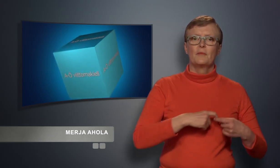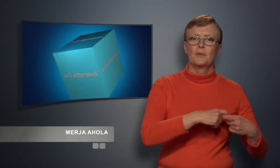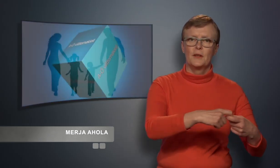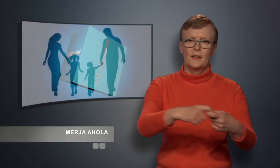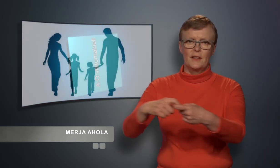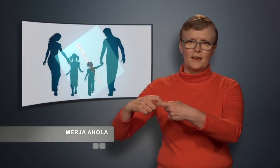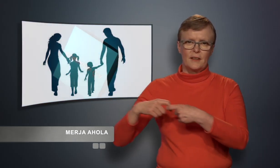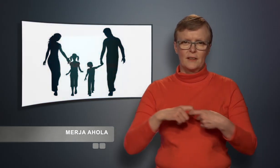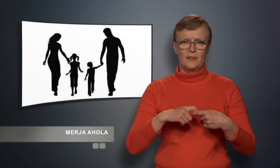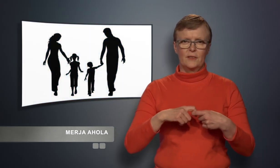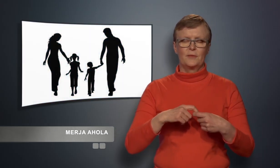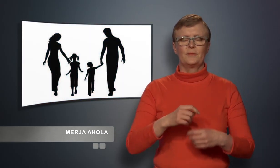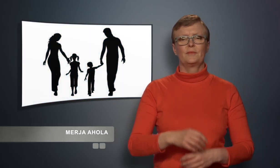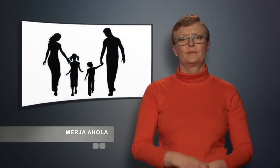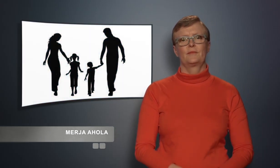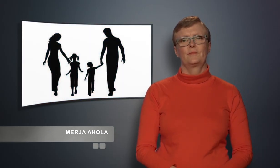P niin kuin perhe.